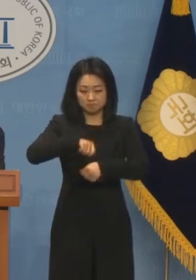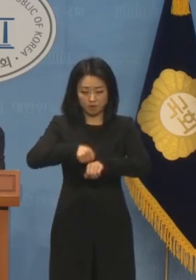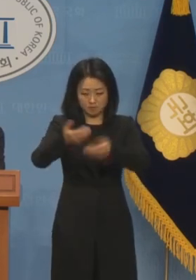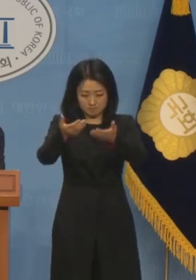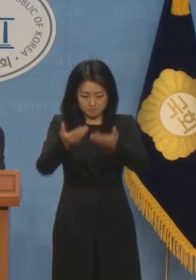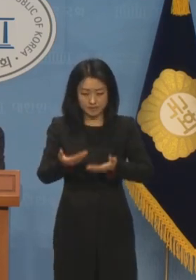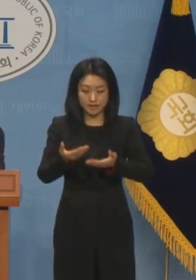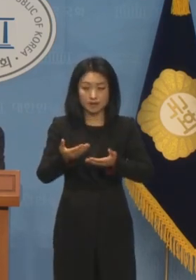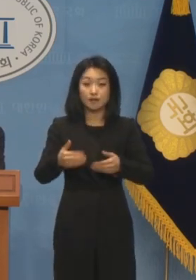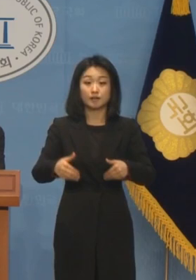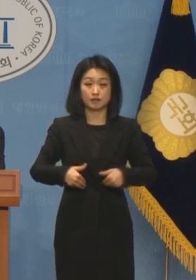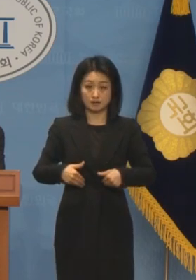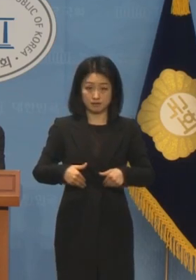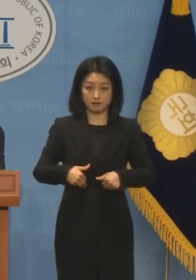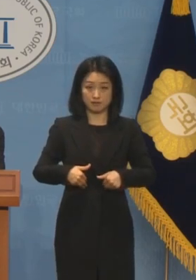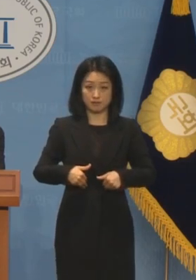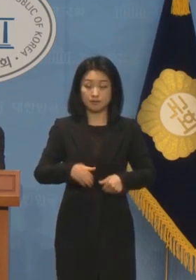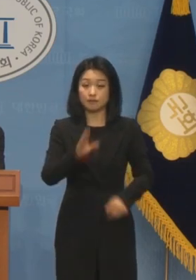됩니다.